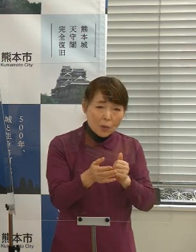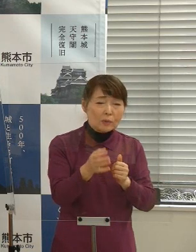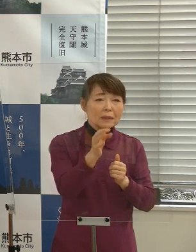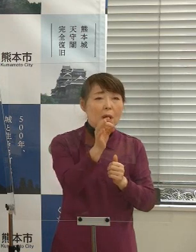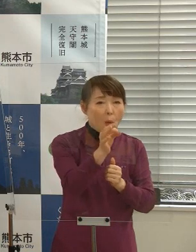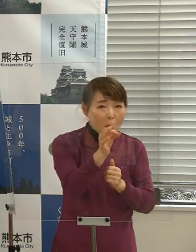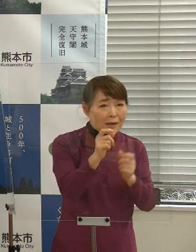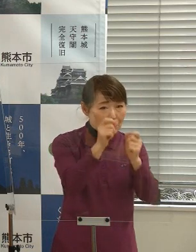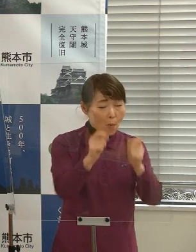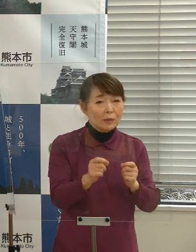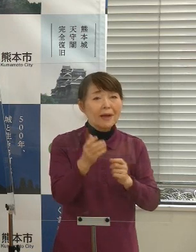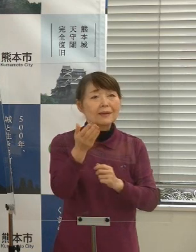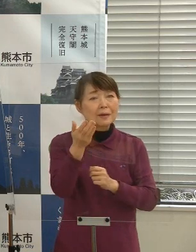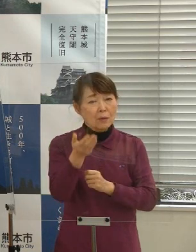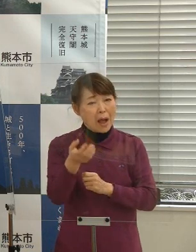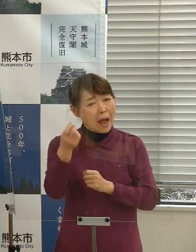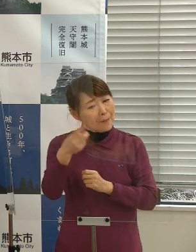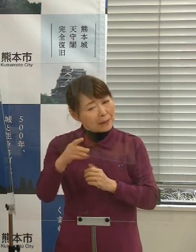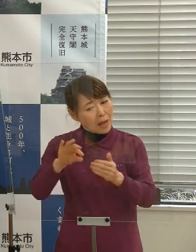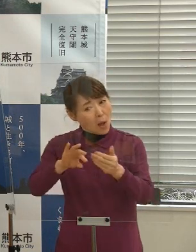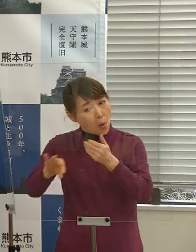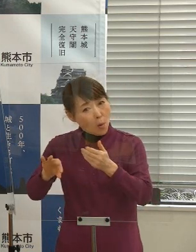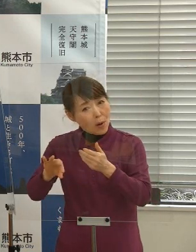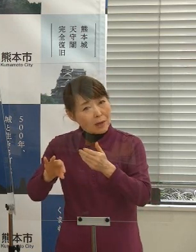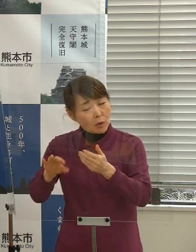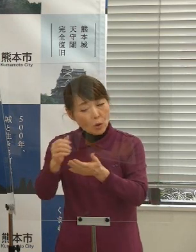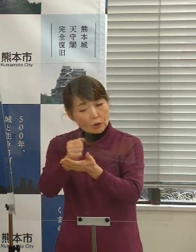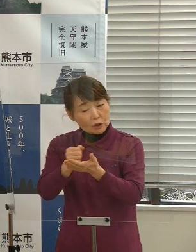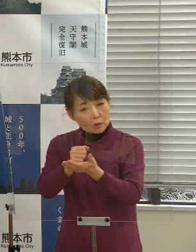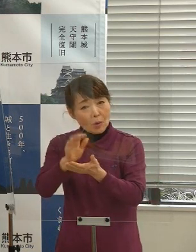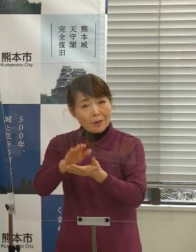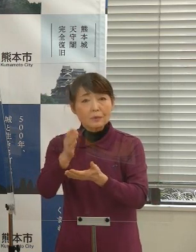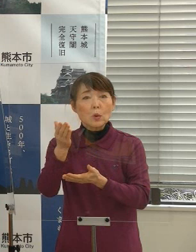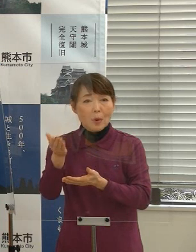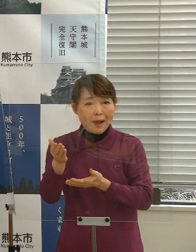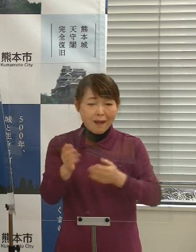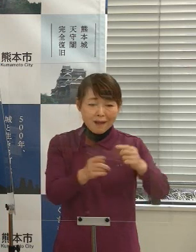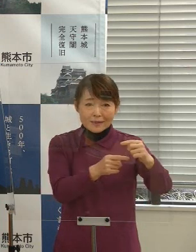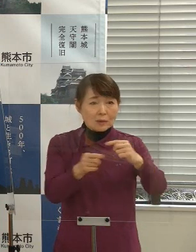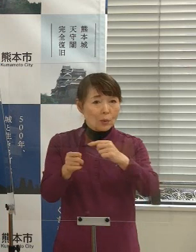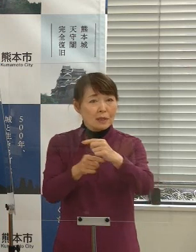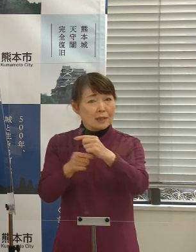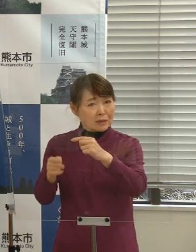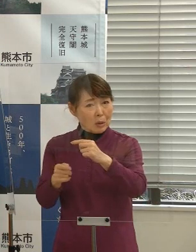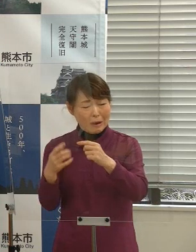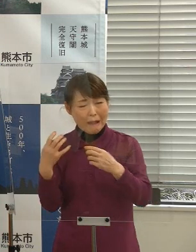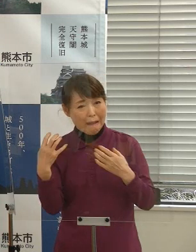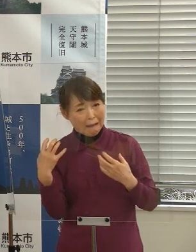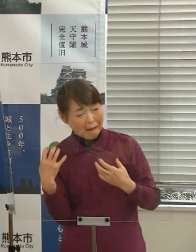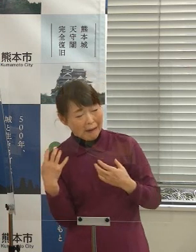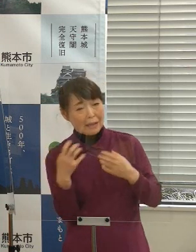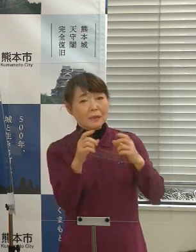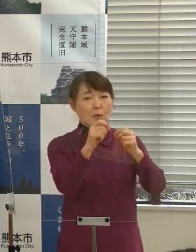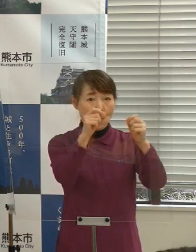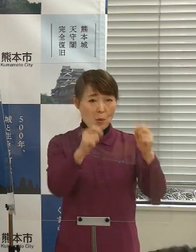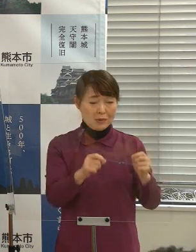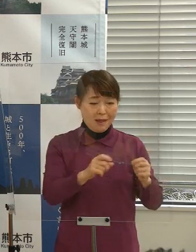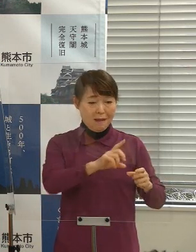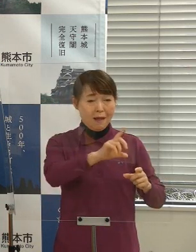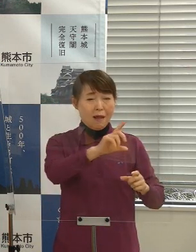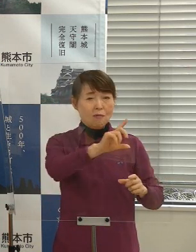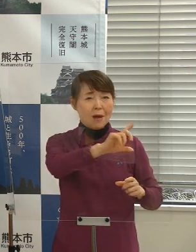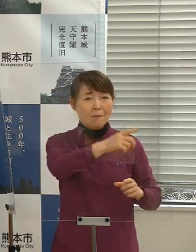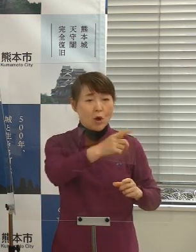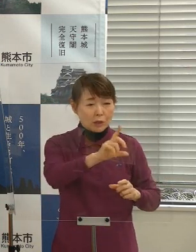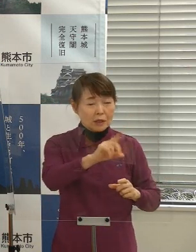あるいはまた他の事情があるのかというのは、それは一人一人が多分抱えている問題は違うと思います。で我